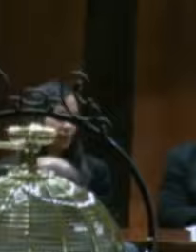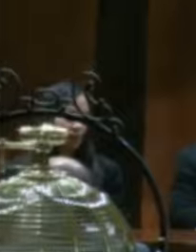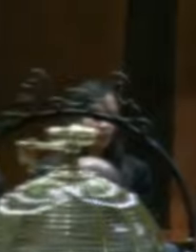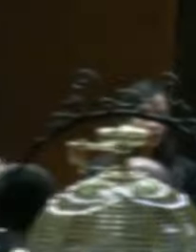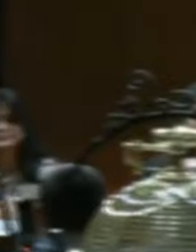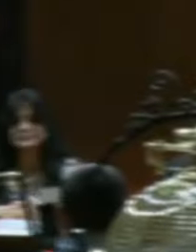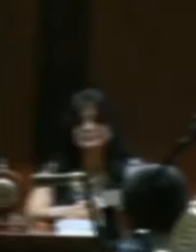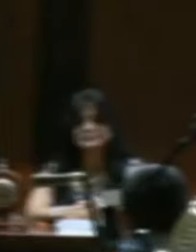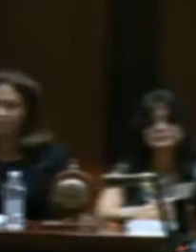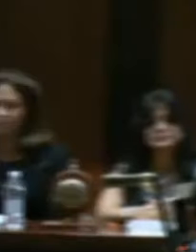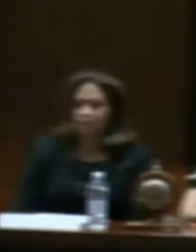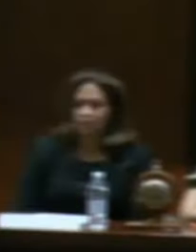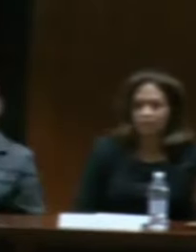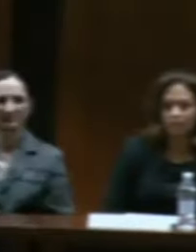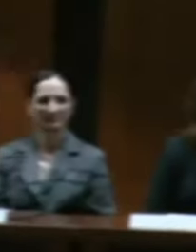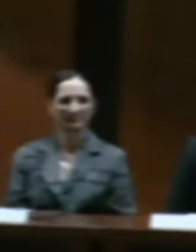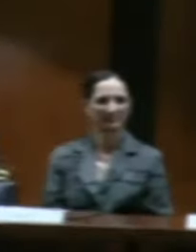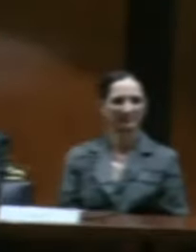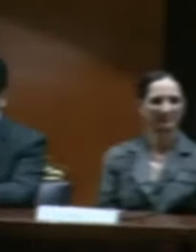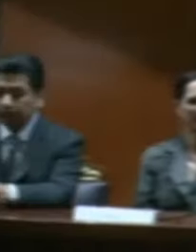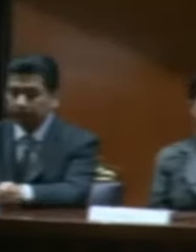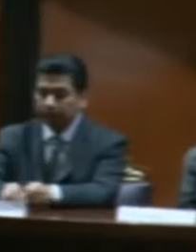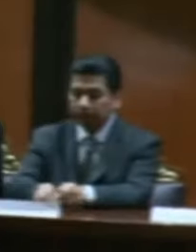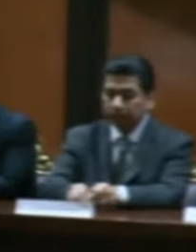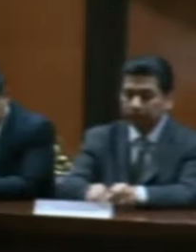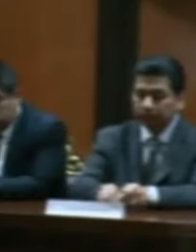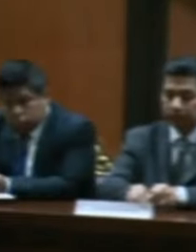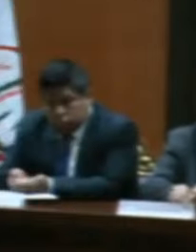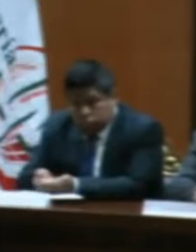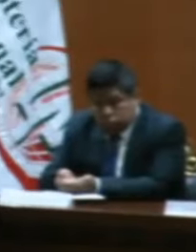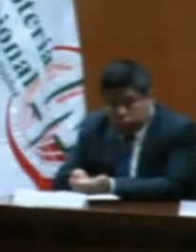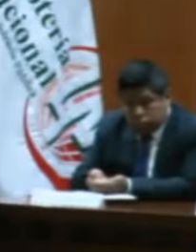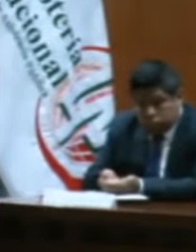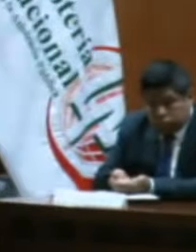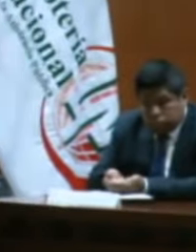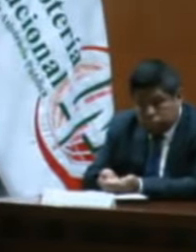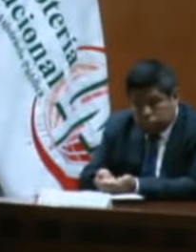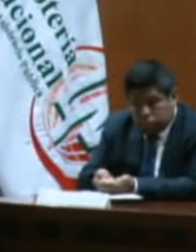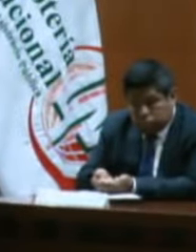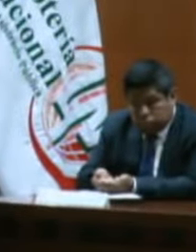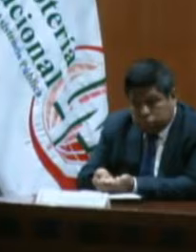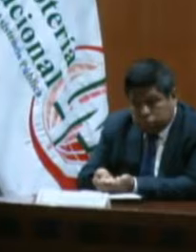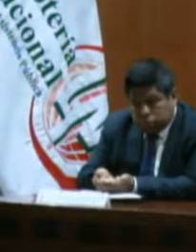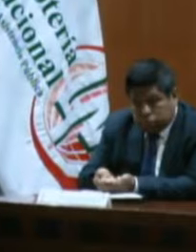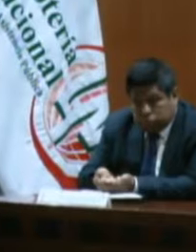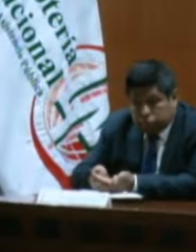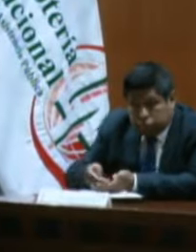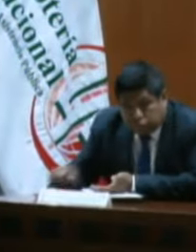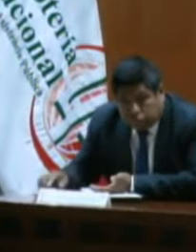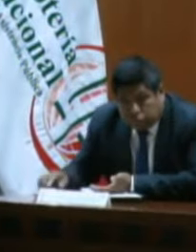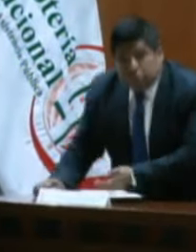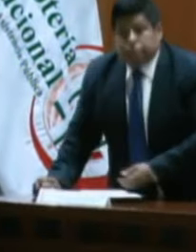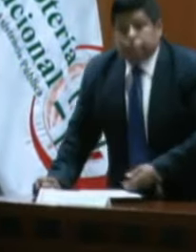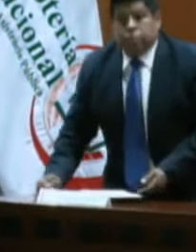y por parte de la secretaría de gobernación nos acompaña esta noche el licenciado Óscar Jesús Gonzales